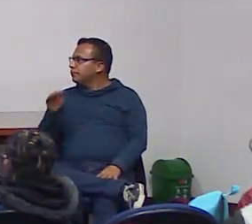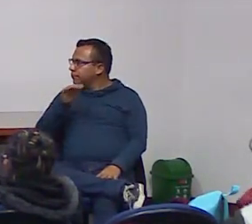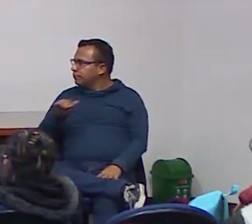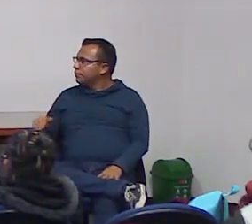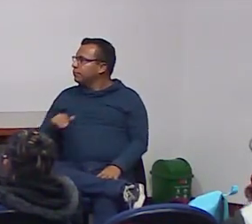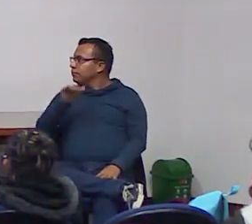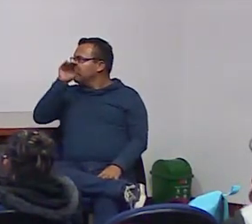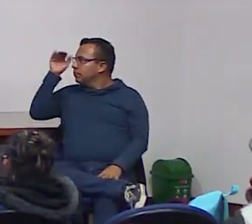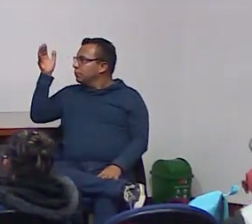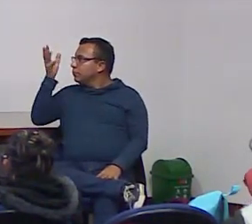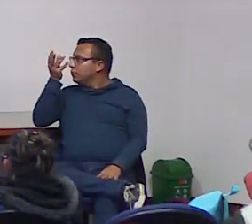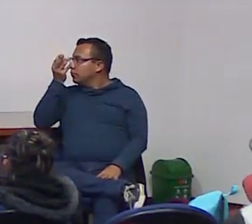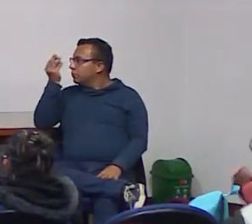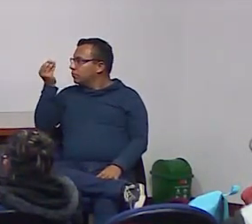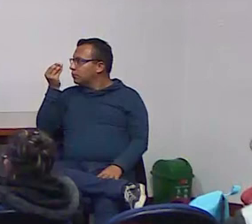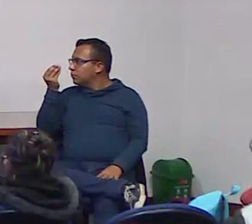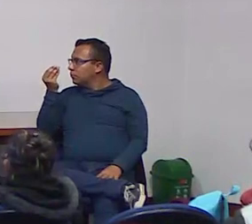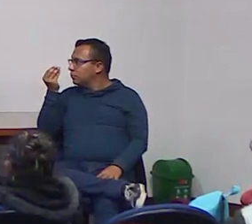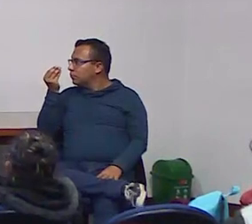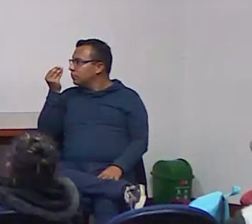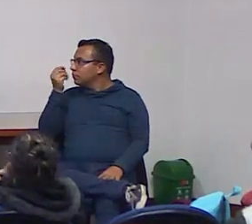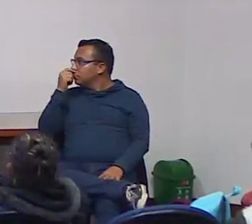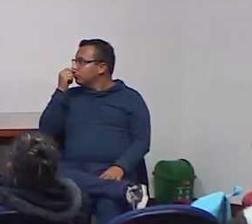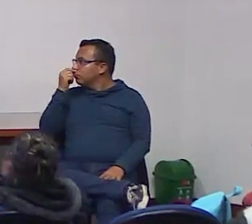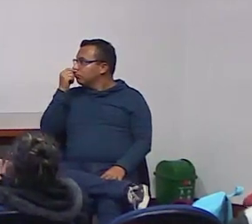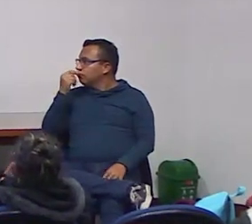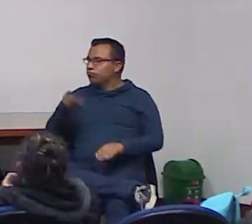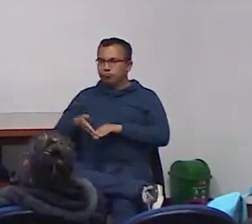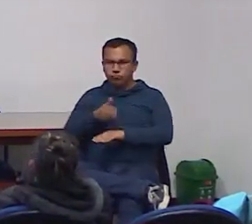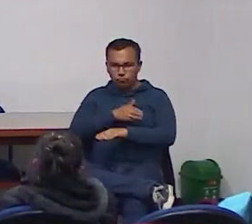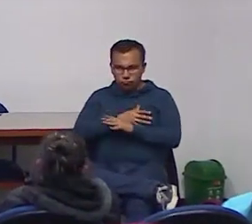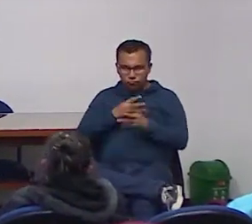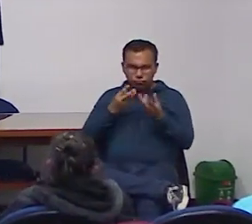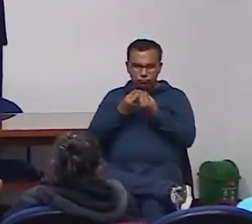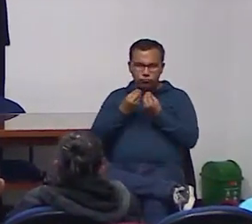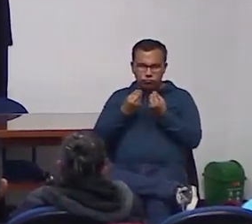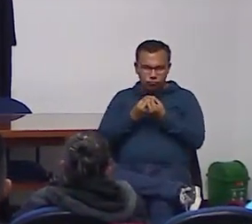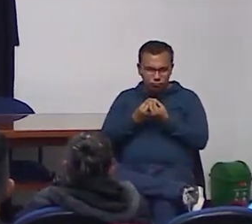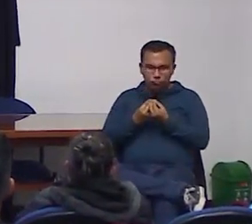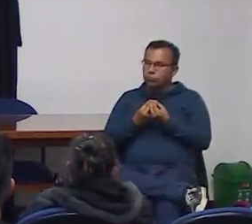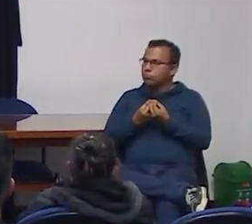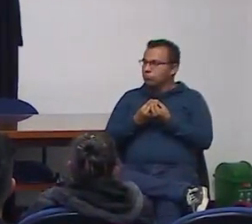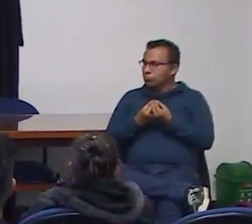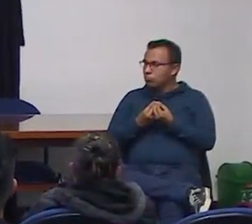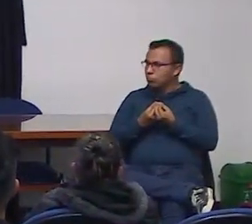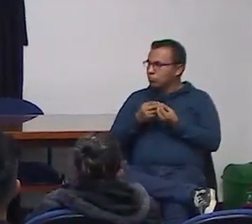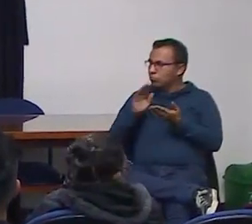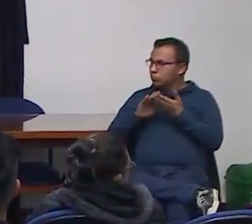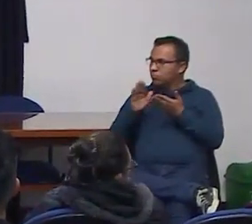está la orquesta musical sin límites que ellos tuvieron la oportunidad de estar con nosotros un año